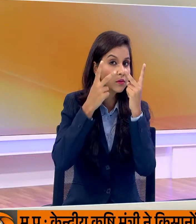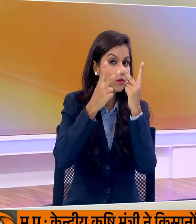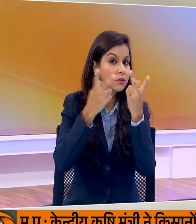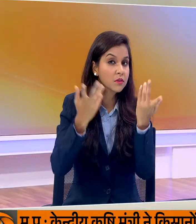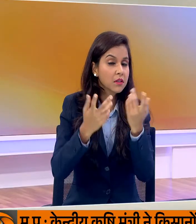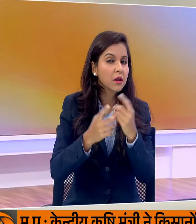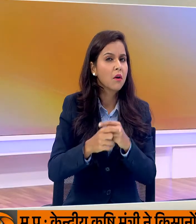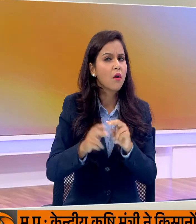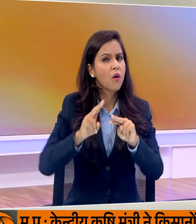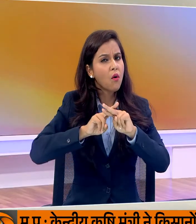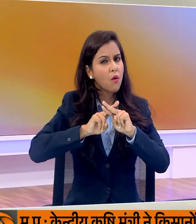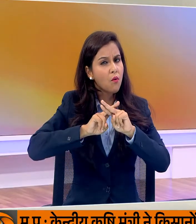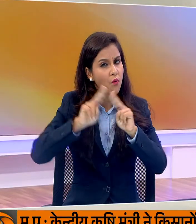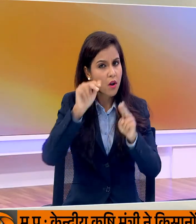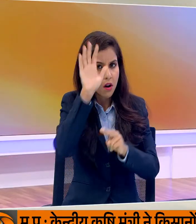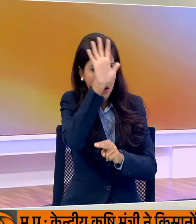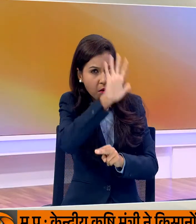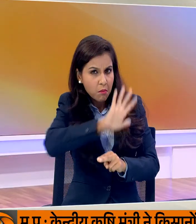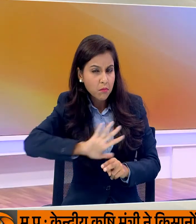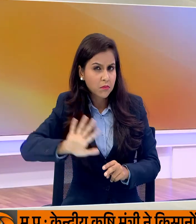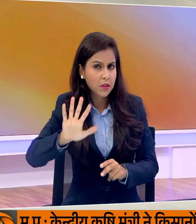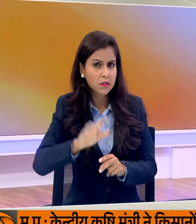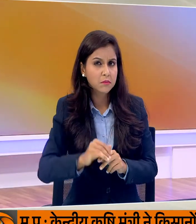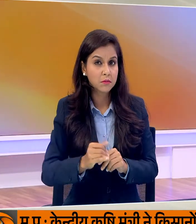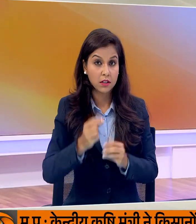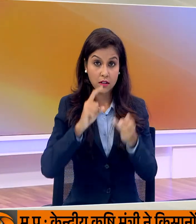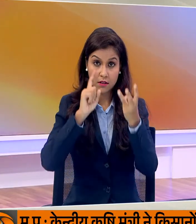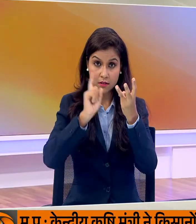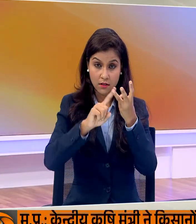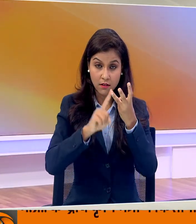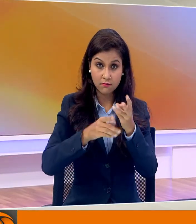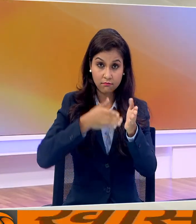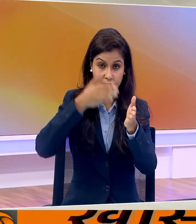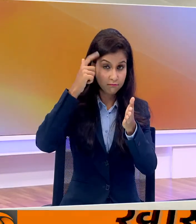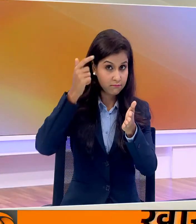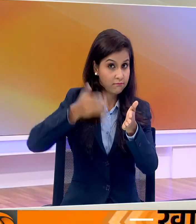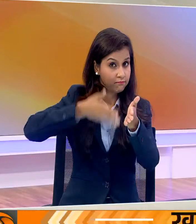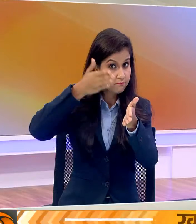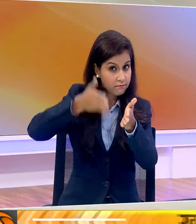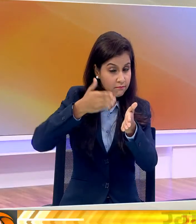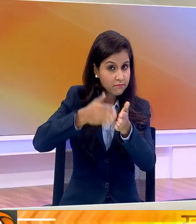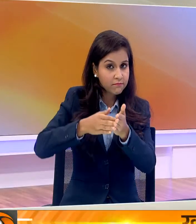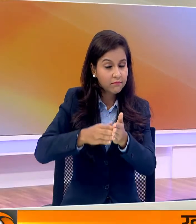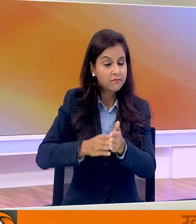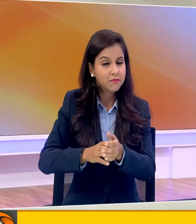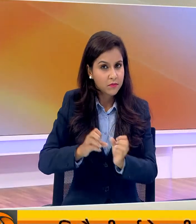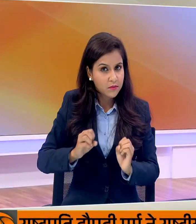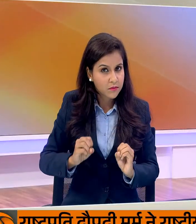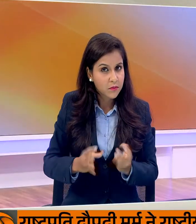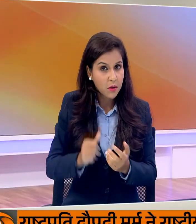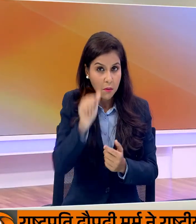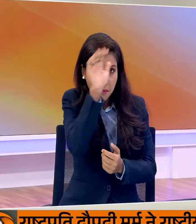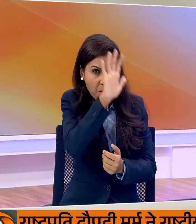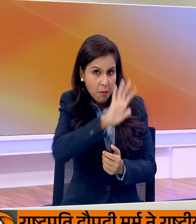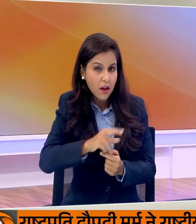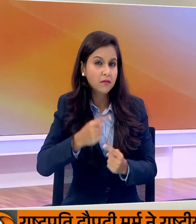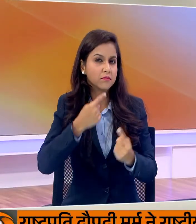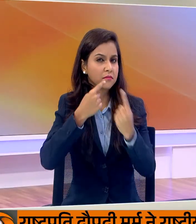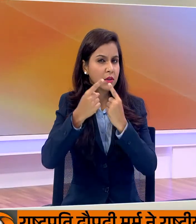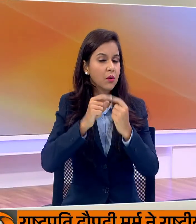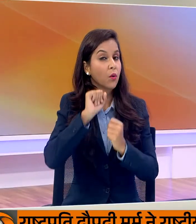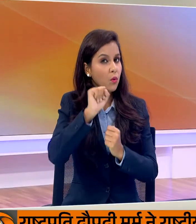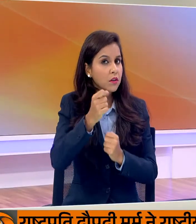कि संपूर्ण भारत में महात्मा गांधी की 3री श्रेणी के रेलवे डिब्बों में की गई शुरुआती यात्राएं भारत के बारे में उनकी